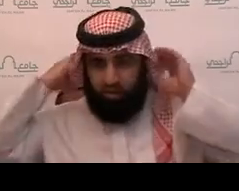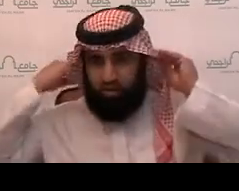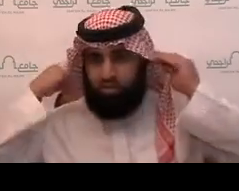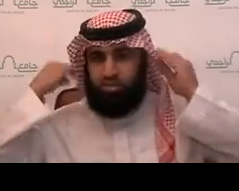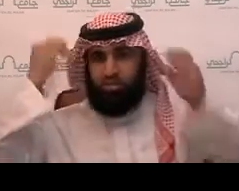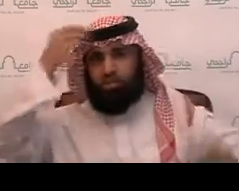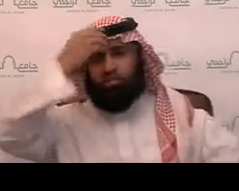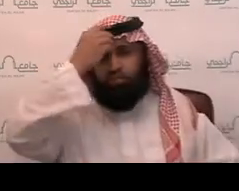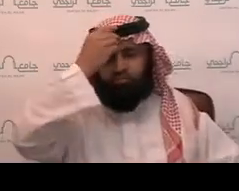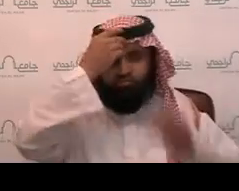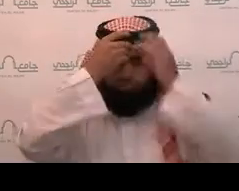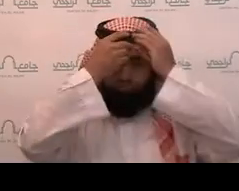أستغفر.